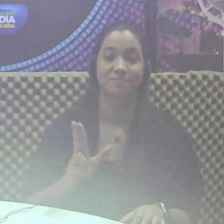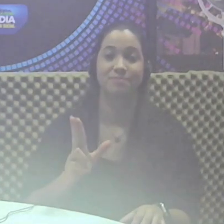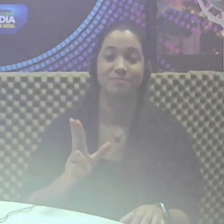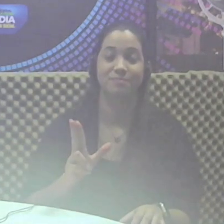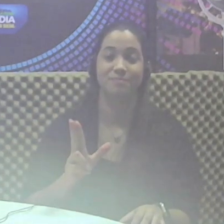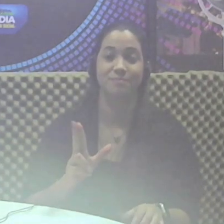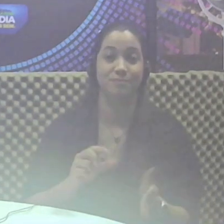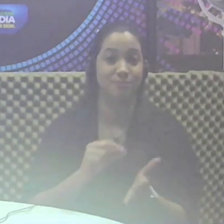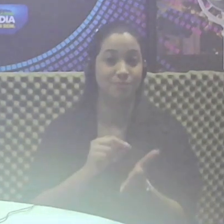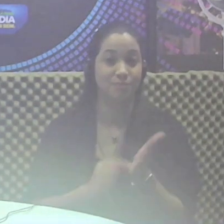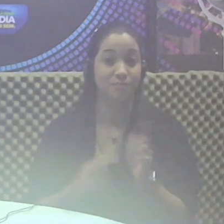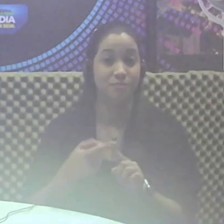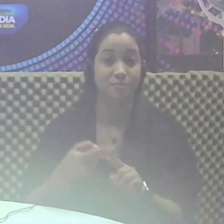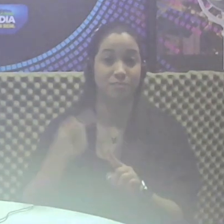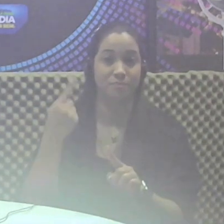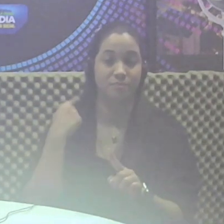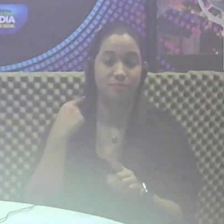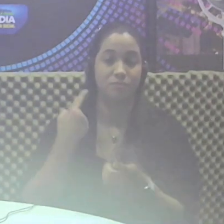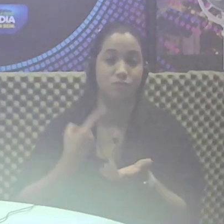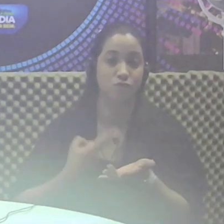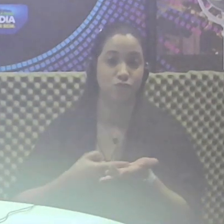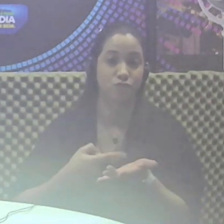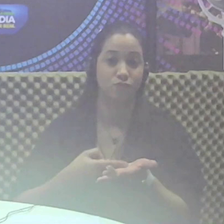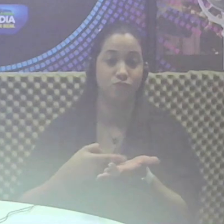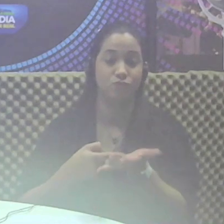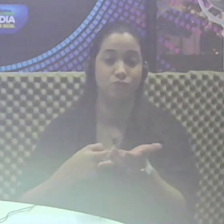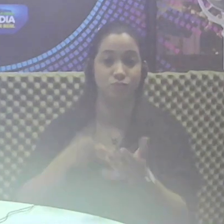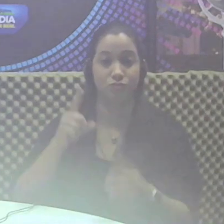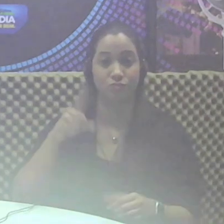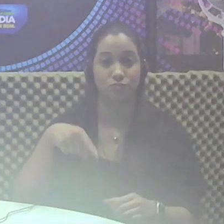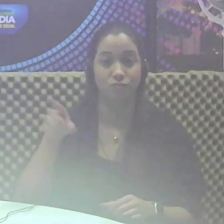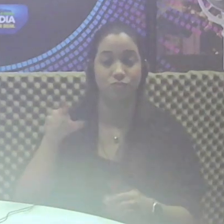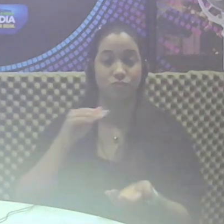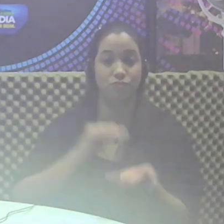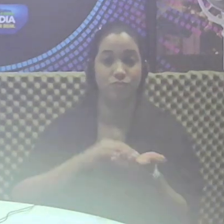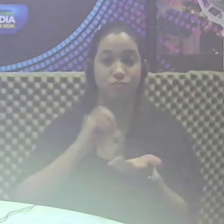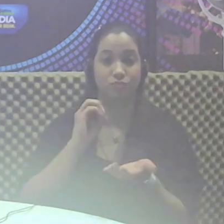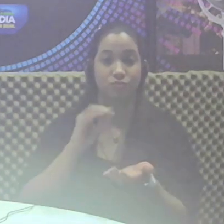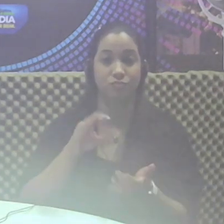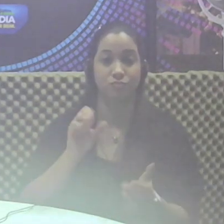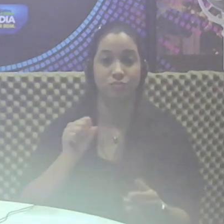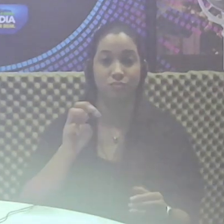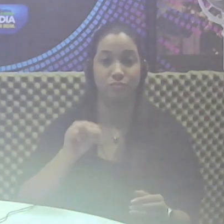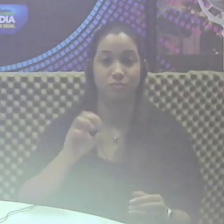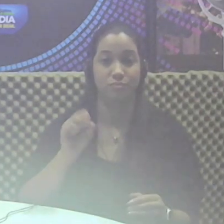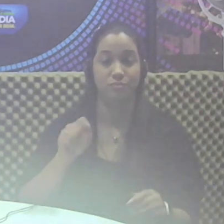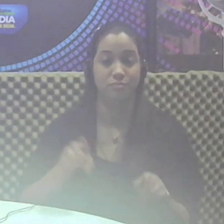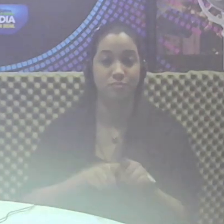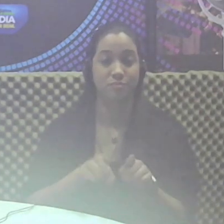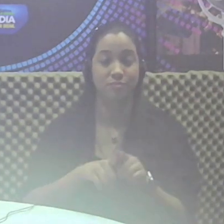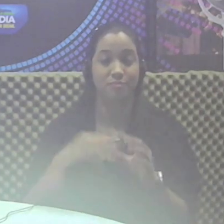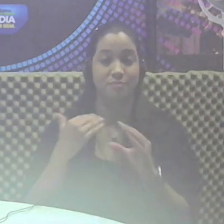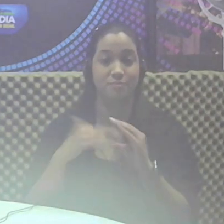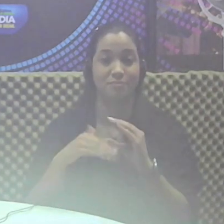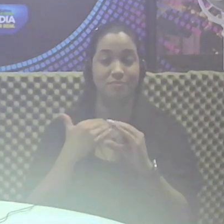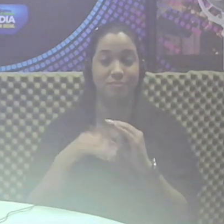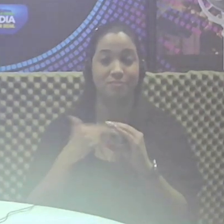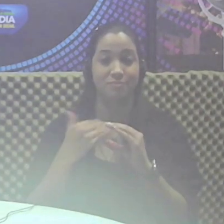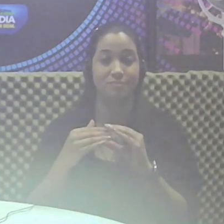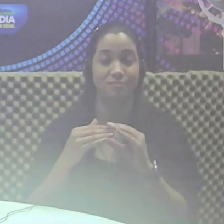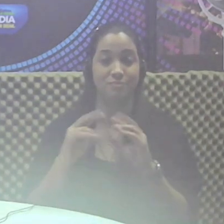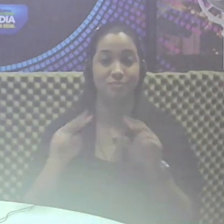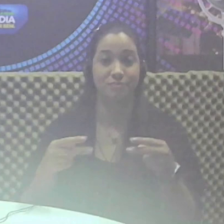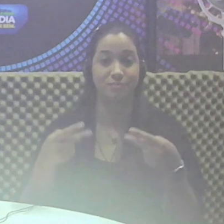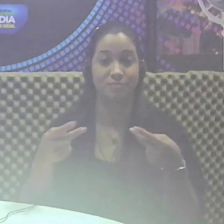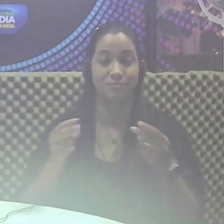no cadastro anterior, os agendamentos serão confirmados por mensagem SMS e também por e-mail. O link de agendamento